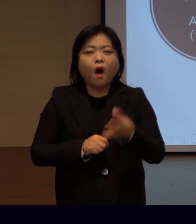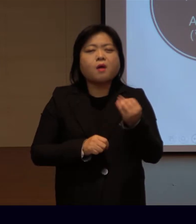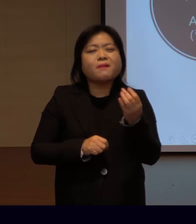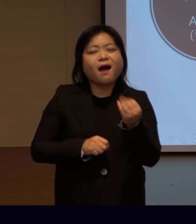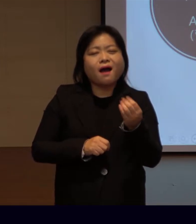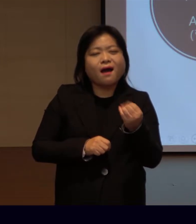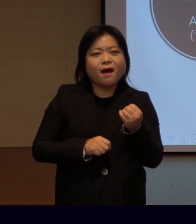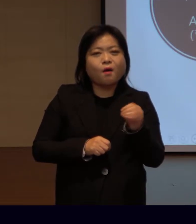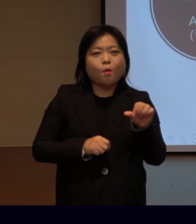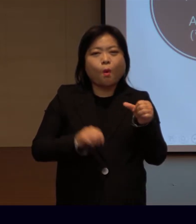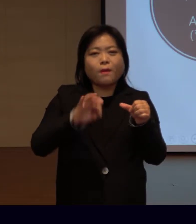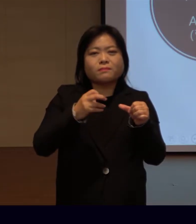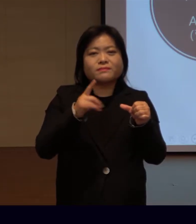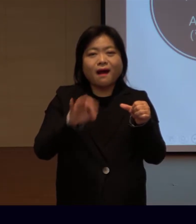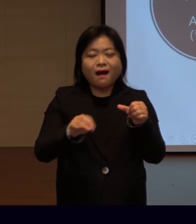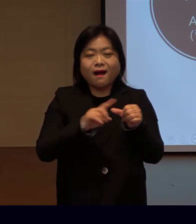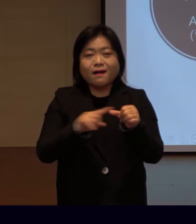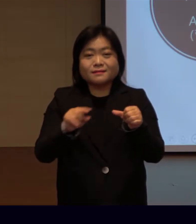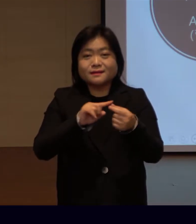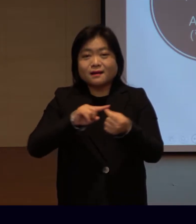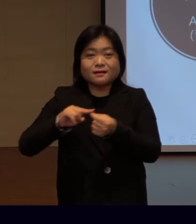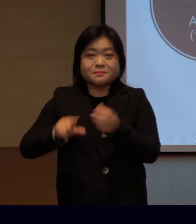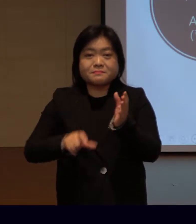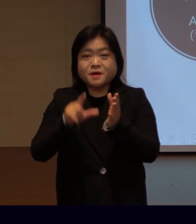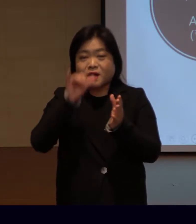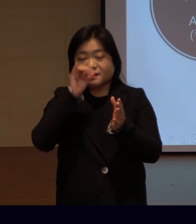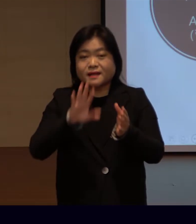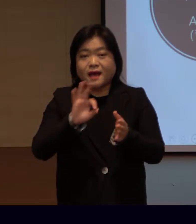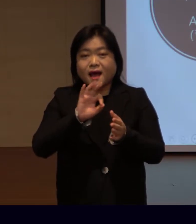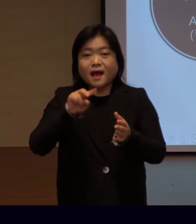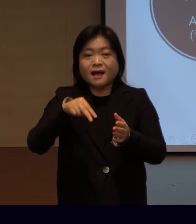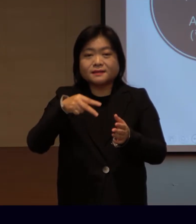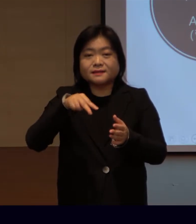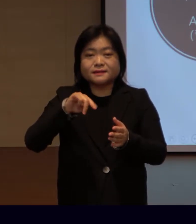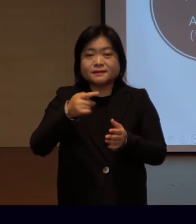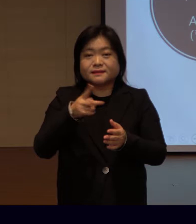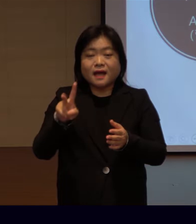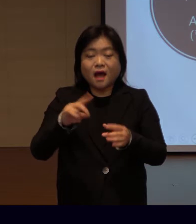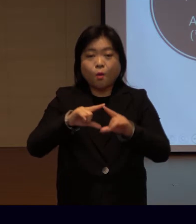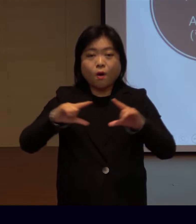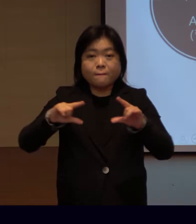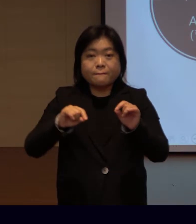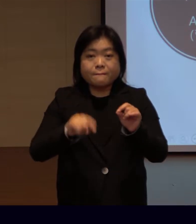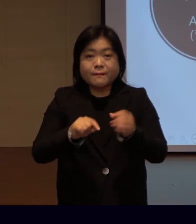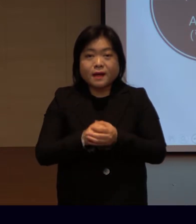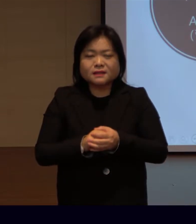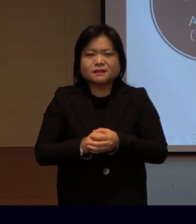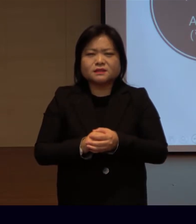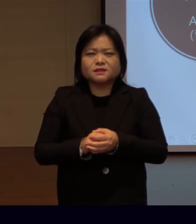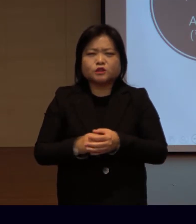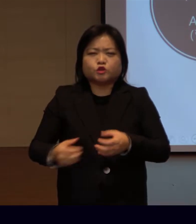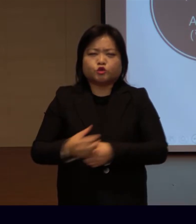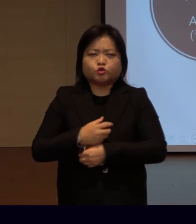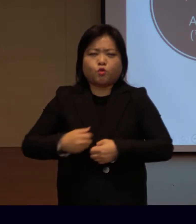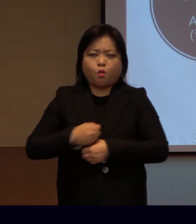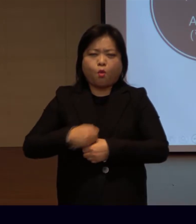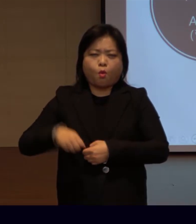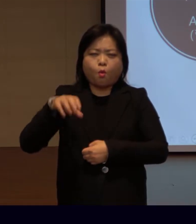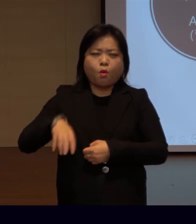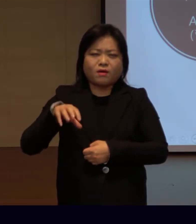얼마짜리 500프랑짜리 뭐 이렇게 써 있는데 이 아시냐 화폐는 아까 말씀드린 수도원